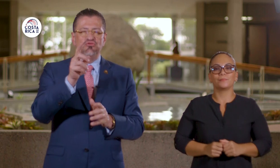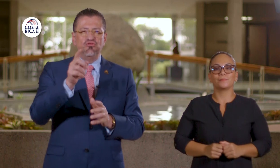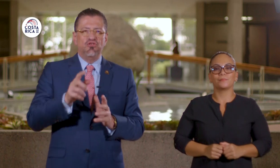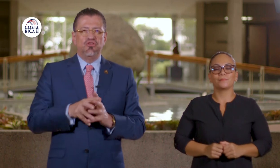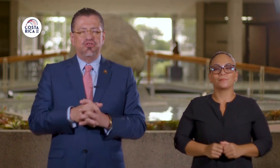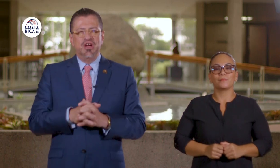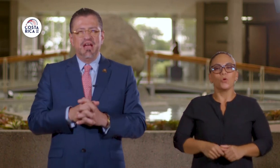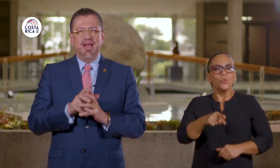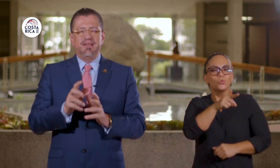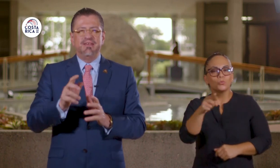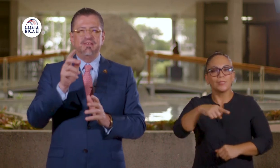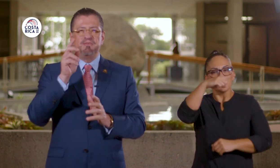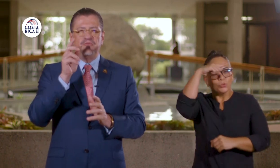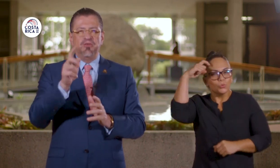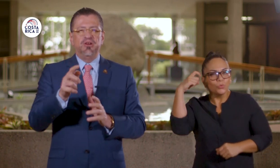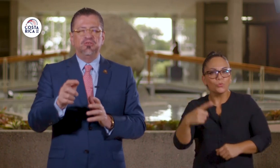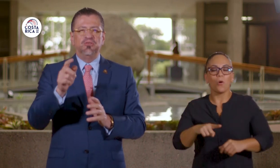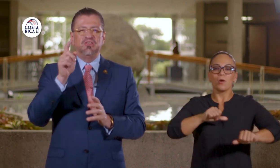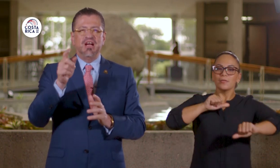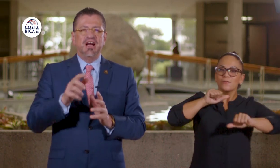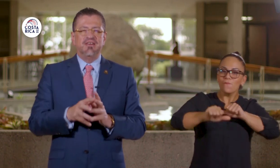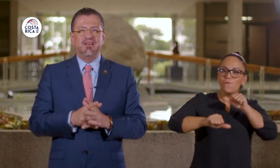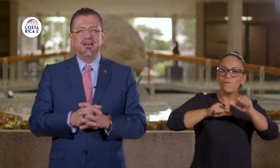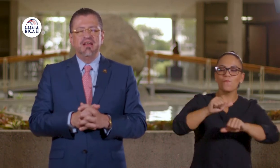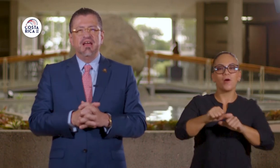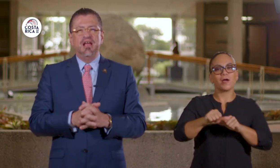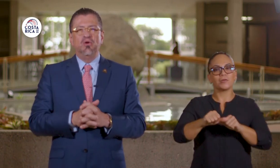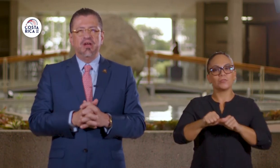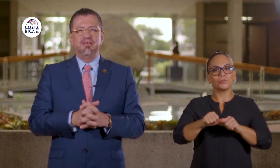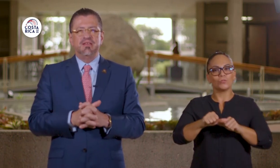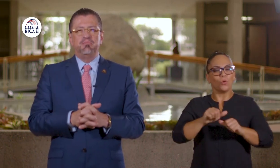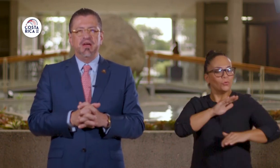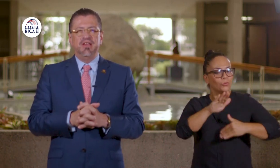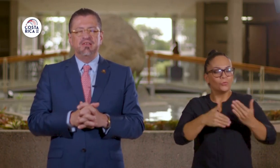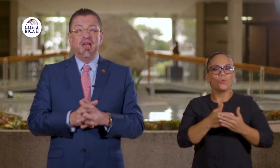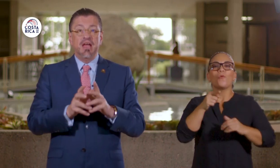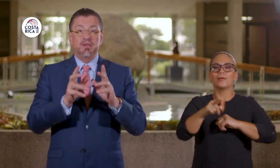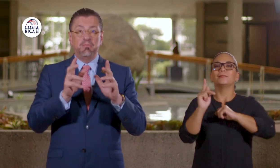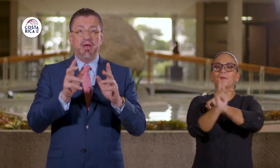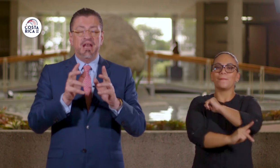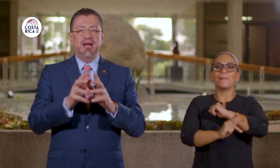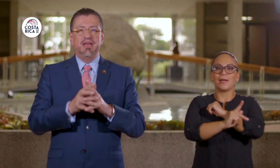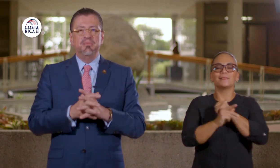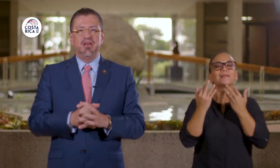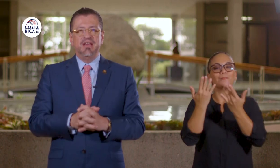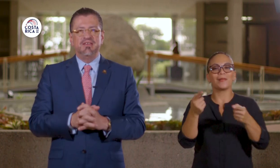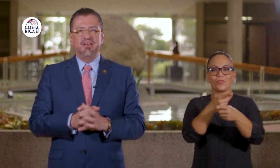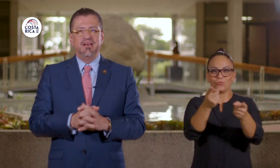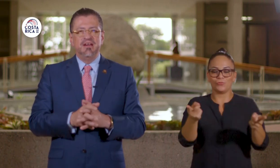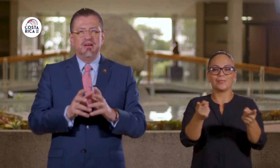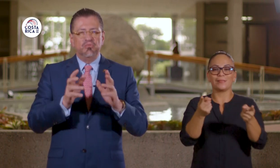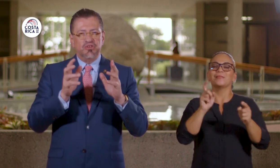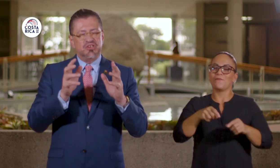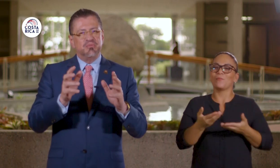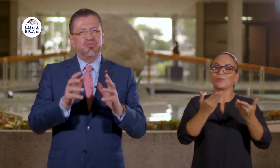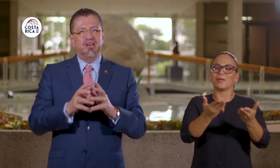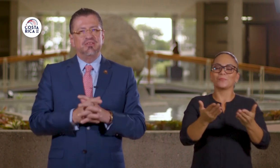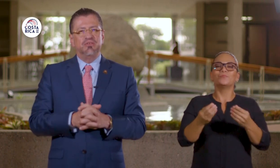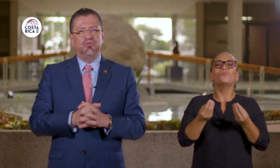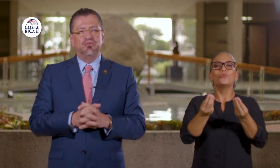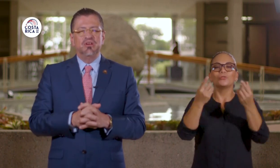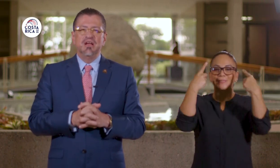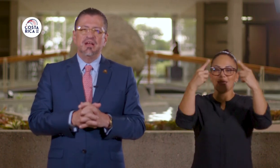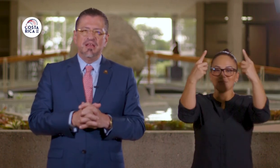ese sudor, ese esfuerzo, esa garra es lo que este país espera y merece.